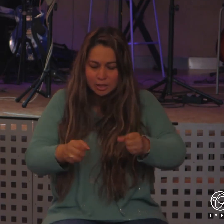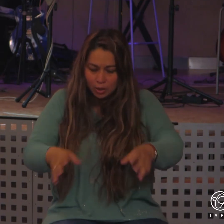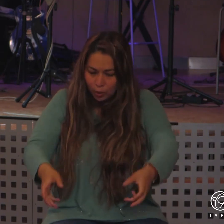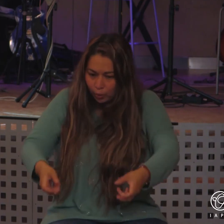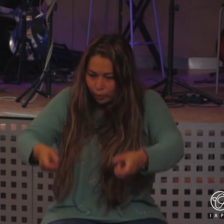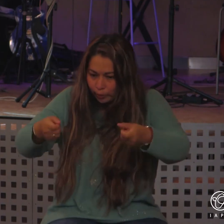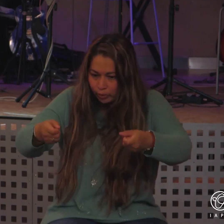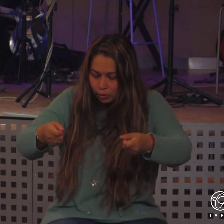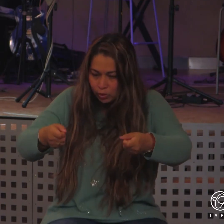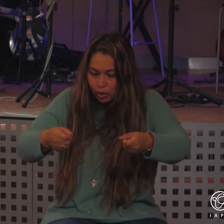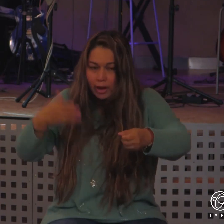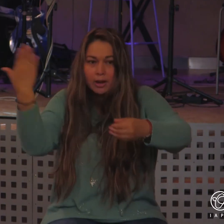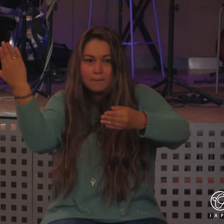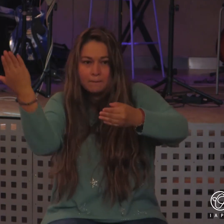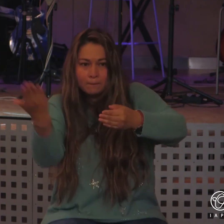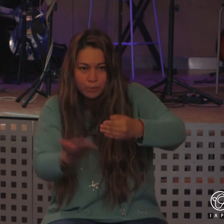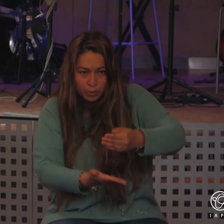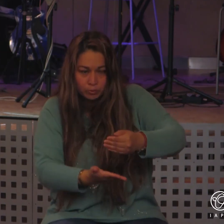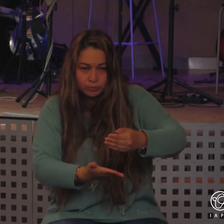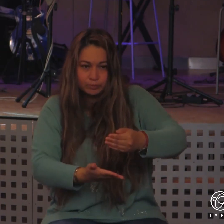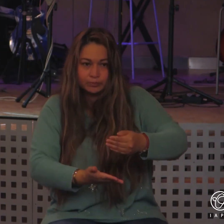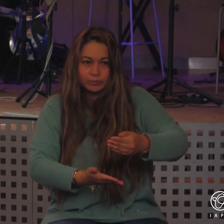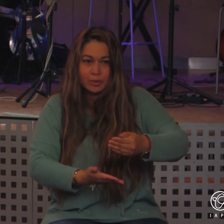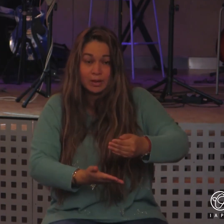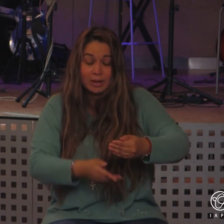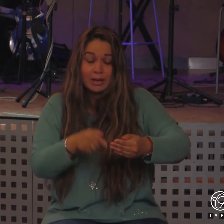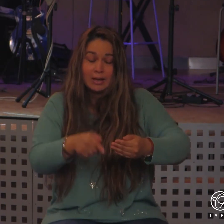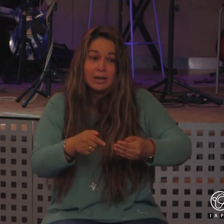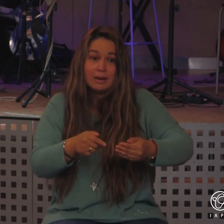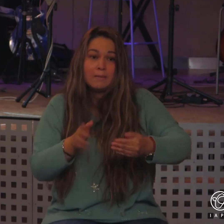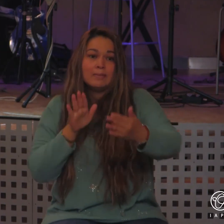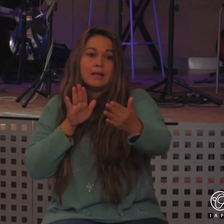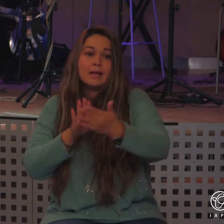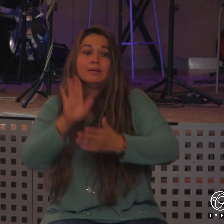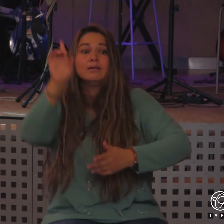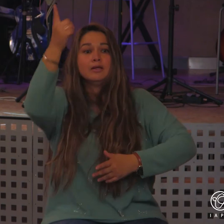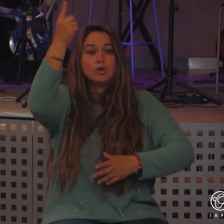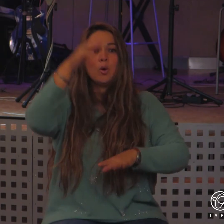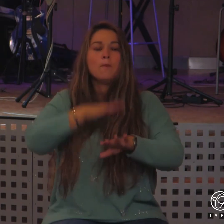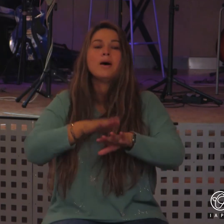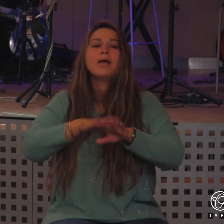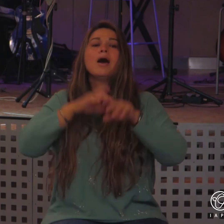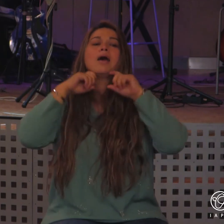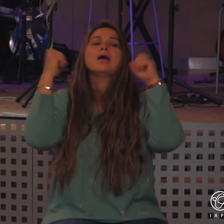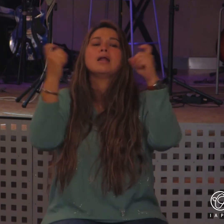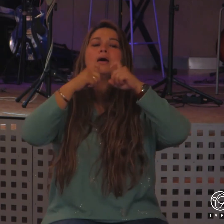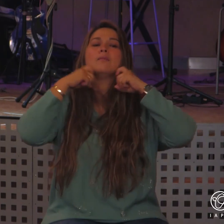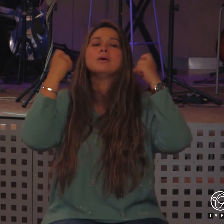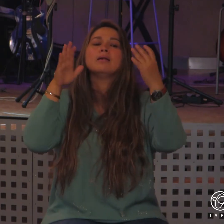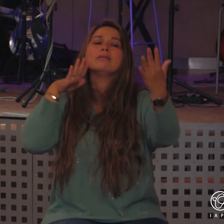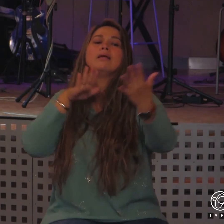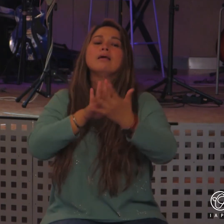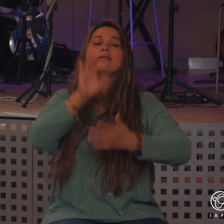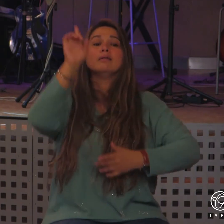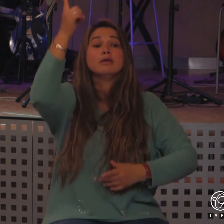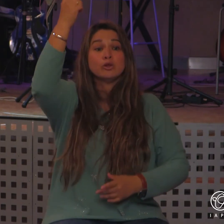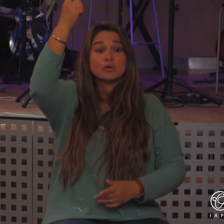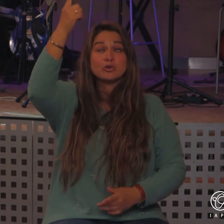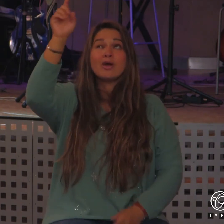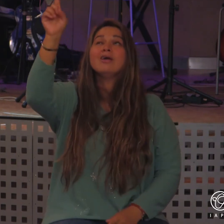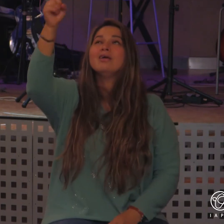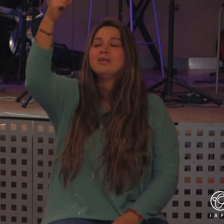entero en holocausto a Jehová, y clamó Samuel a Jehová por Israel, y Jehová le